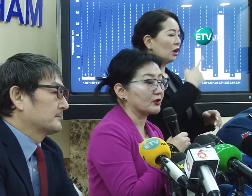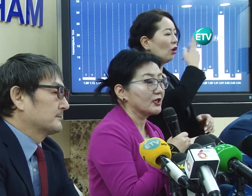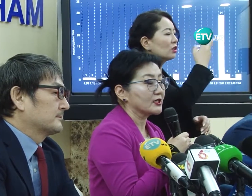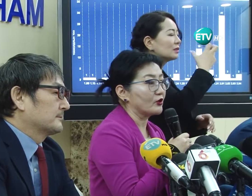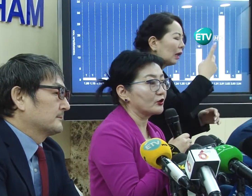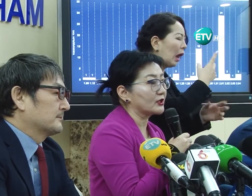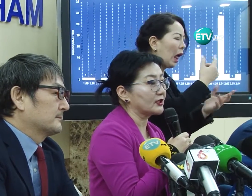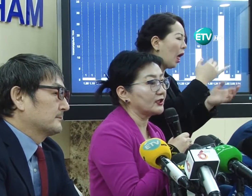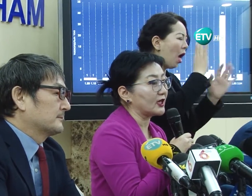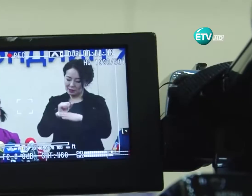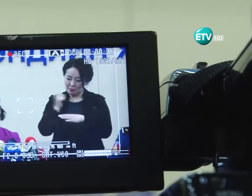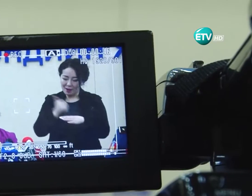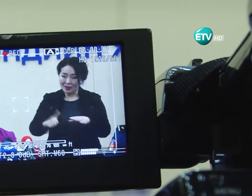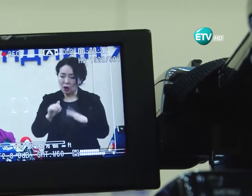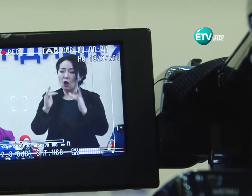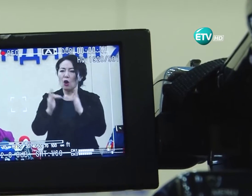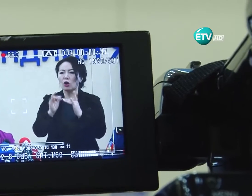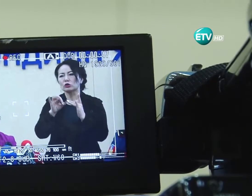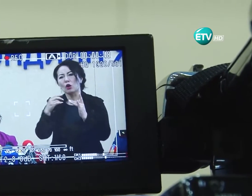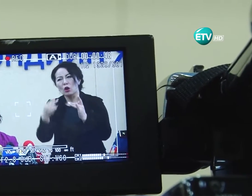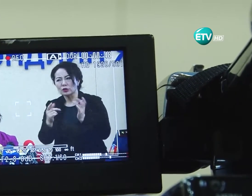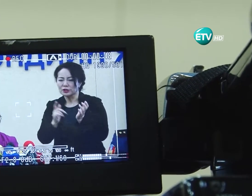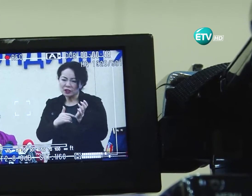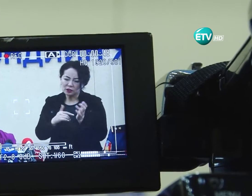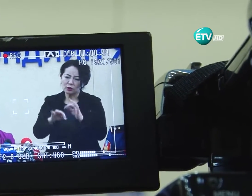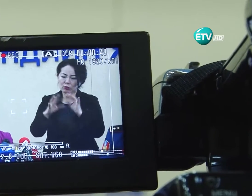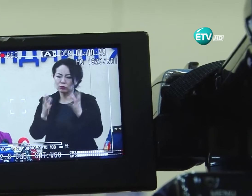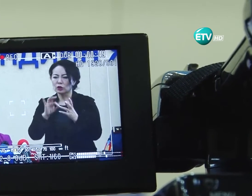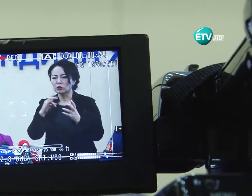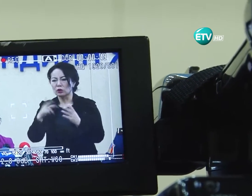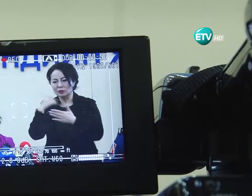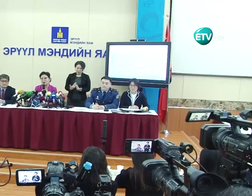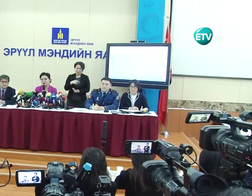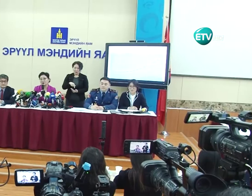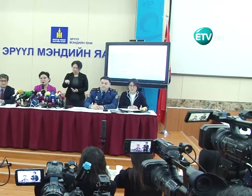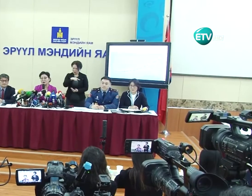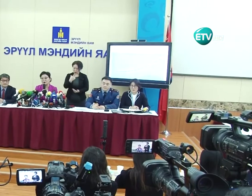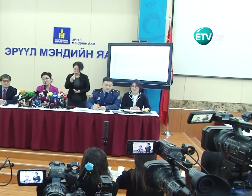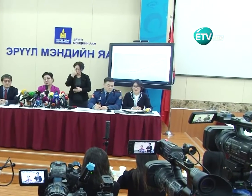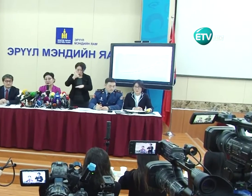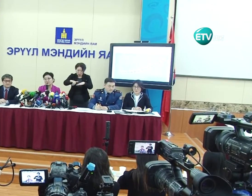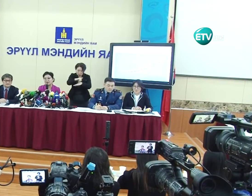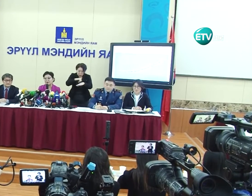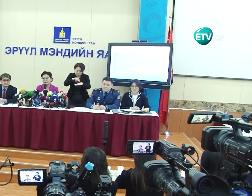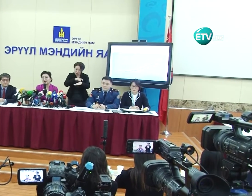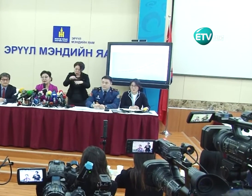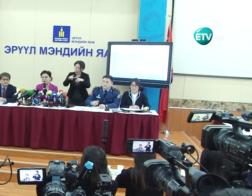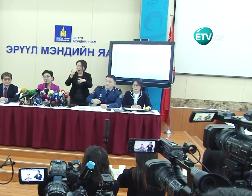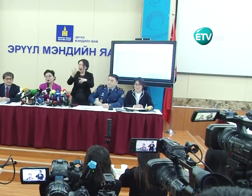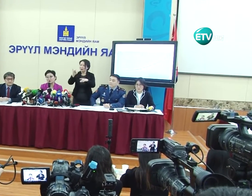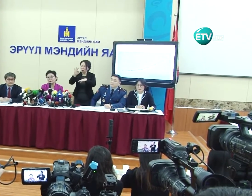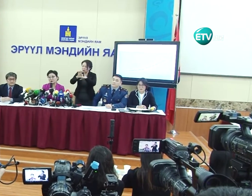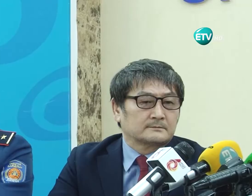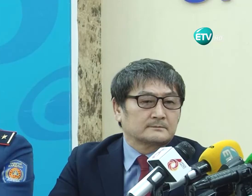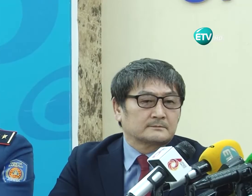чиглэлийн нислэгээр ирсэн зорчигчдын 2 нь халуурсан шинж тэмдэгтэй ирсэн тул тусгаарлаж шинжилгээ авсан байна. Түүнчлэн Монгол улс халдварын